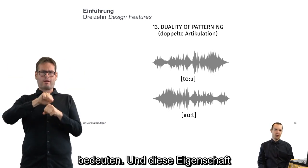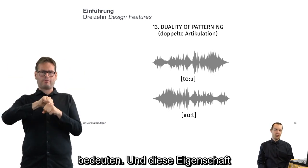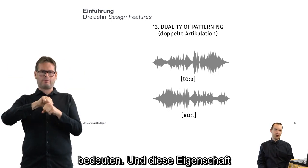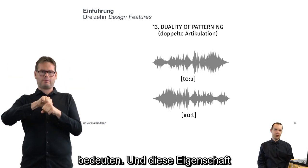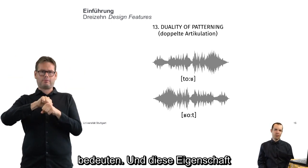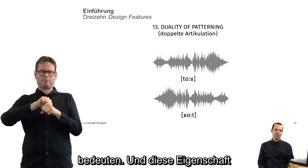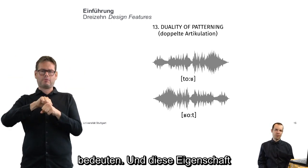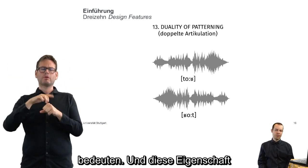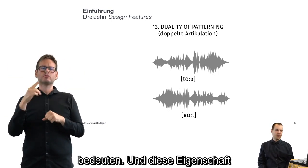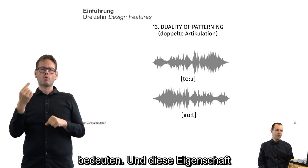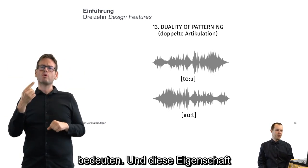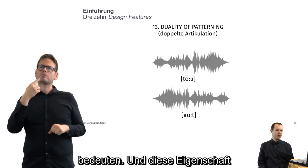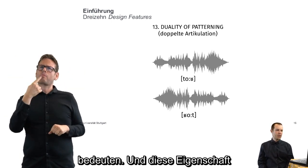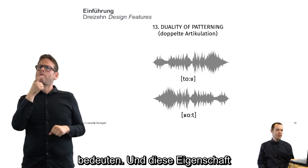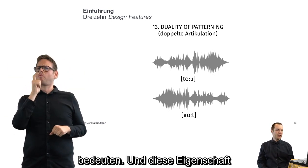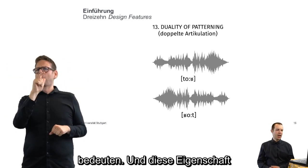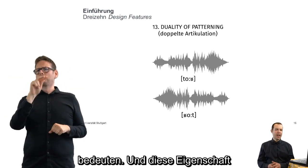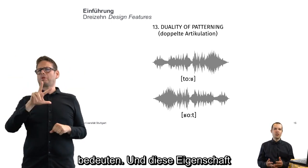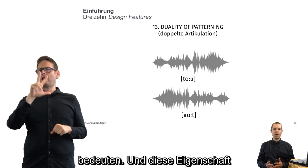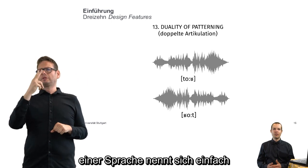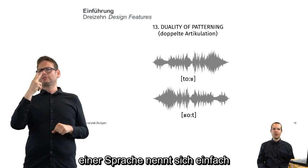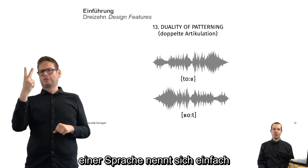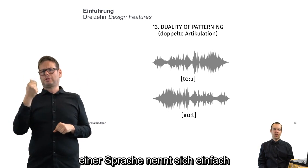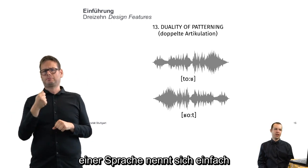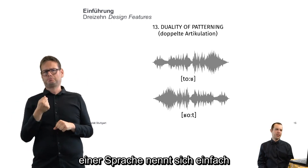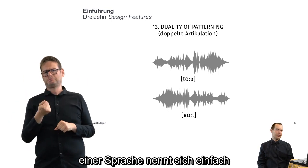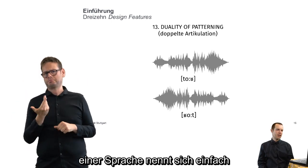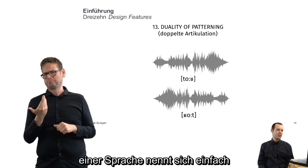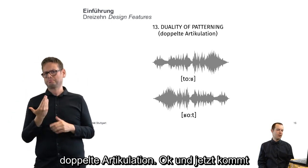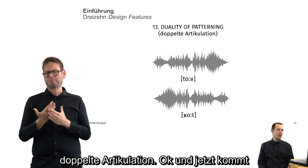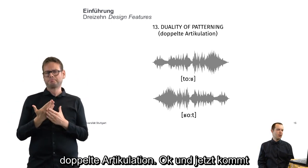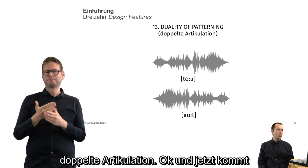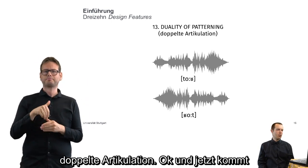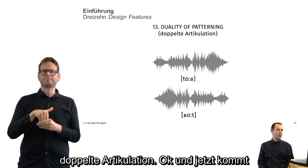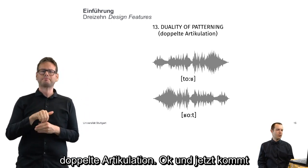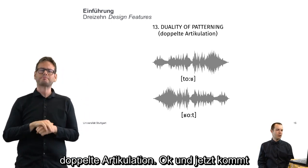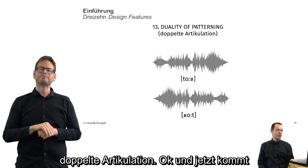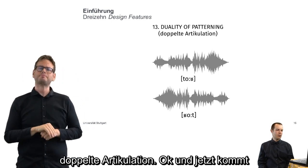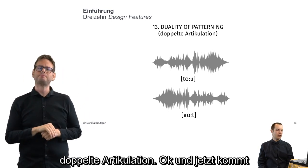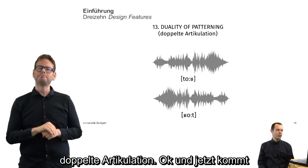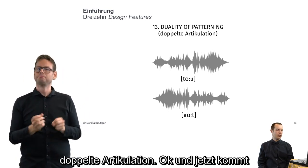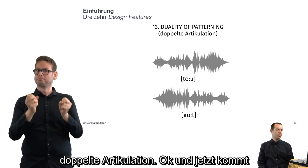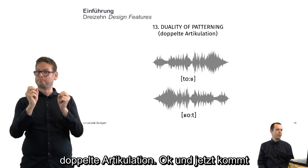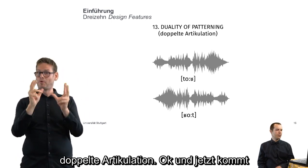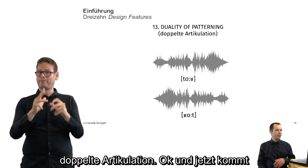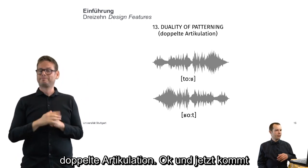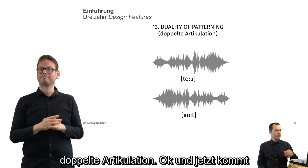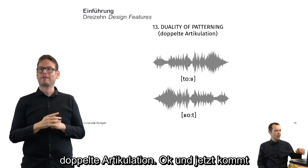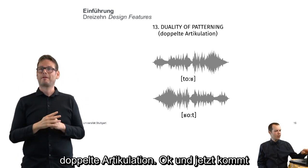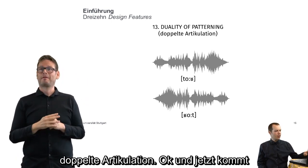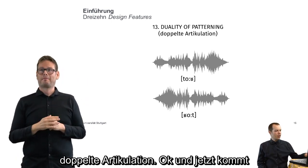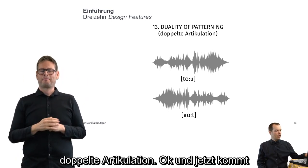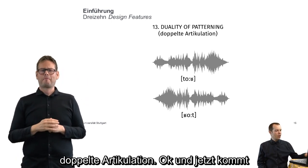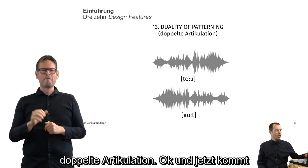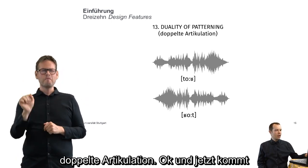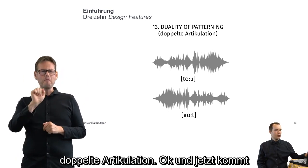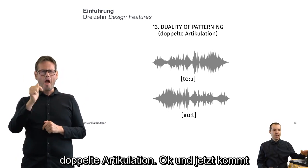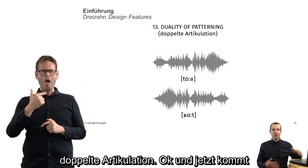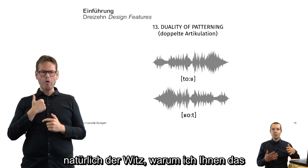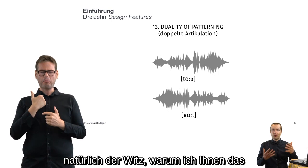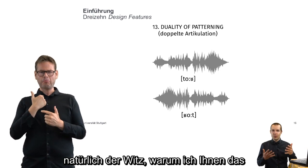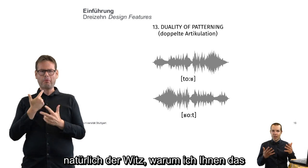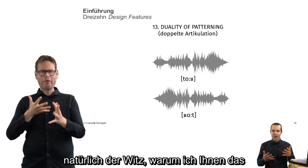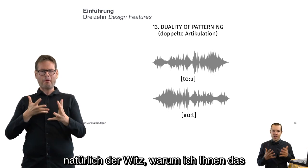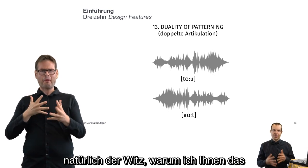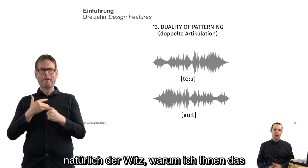Eigenschaft einer Sprache nennt sich einfach doppelte Artikulation. Okay, und